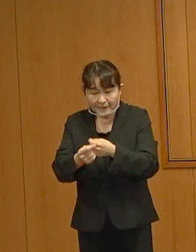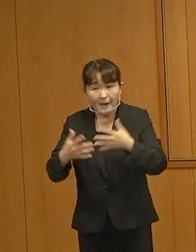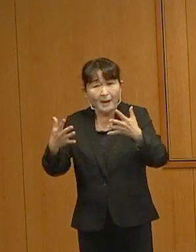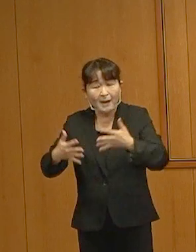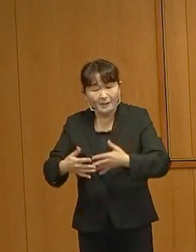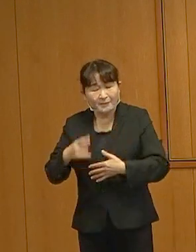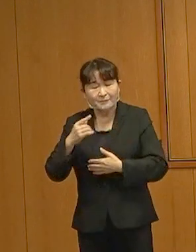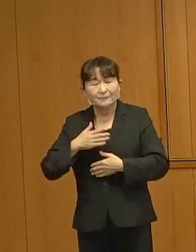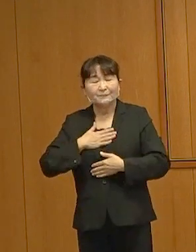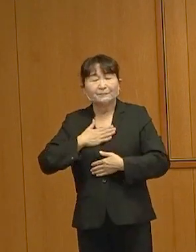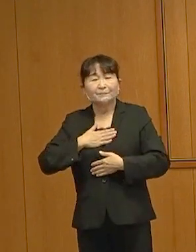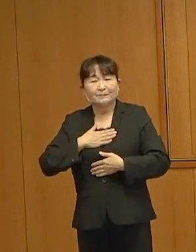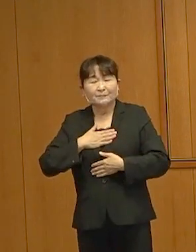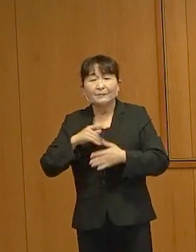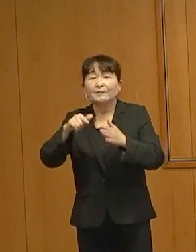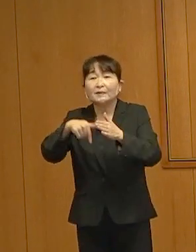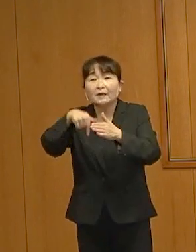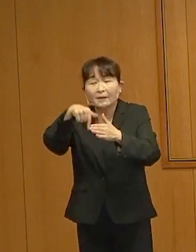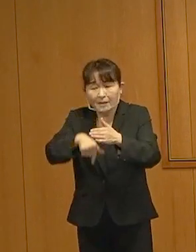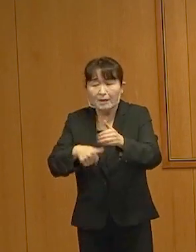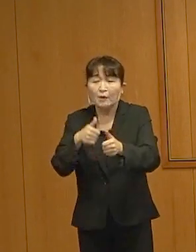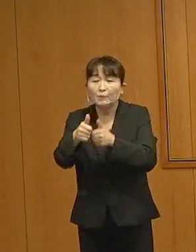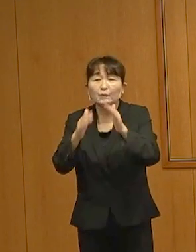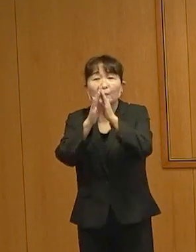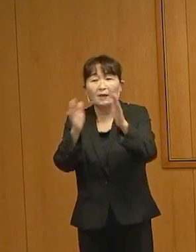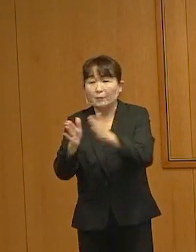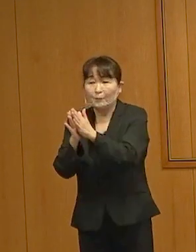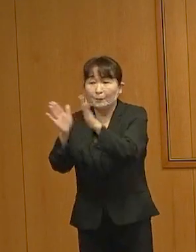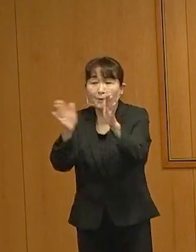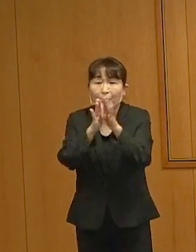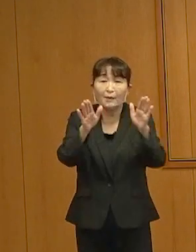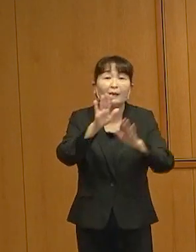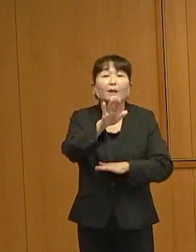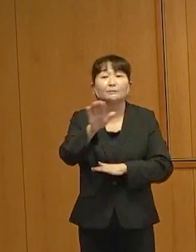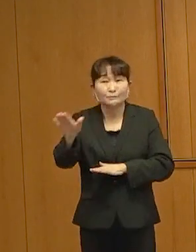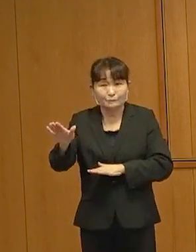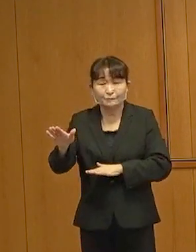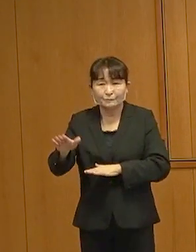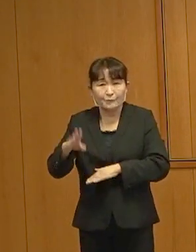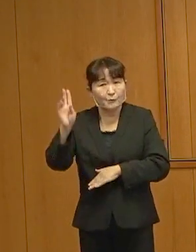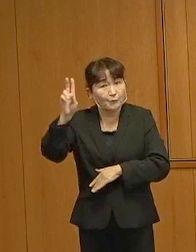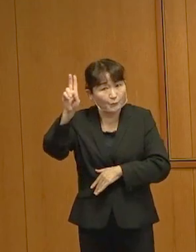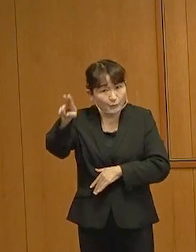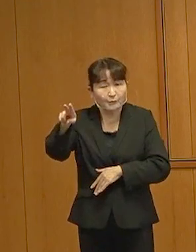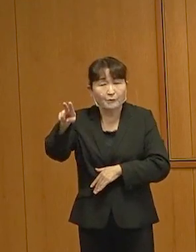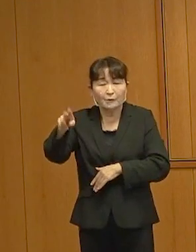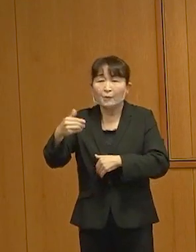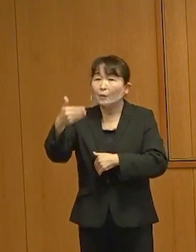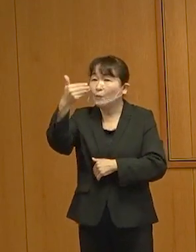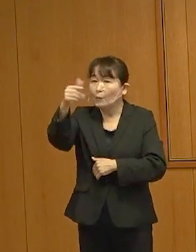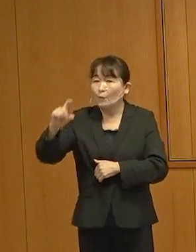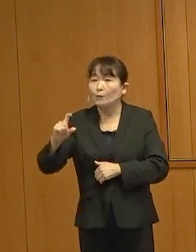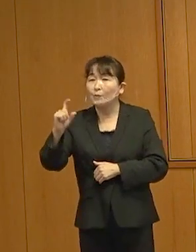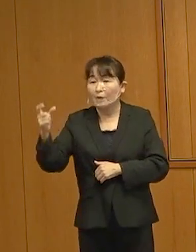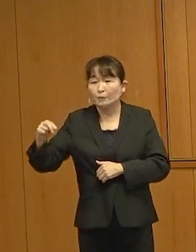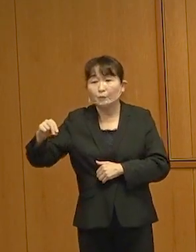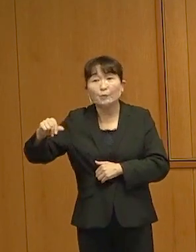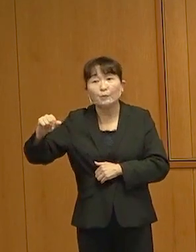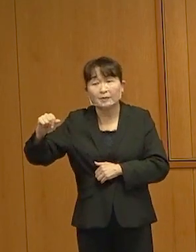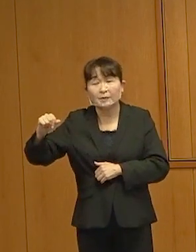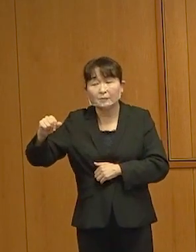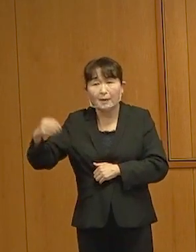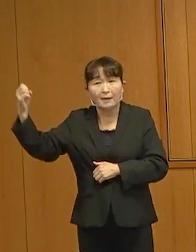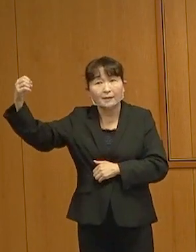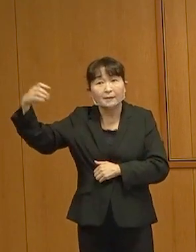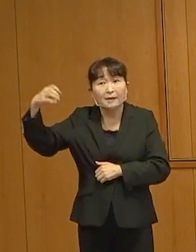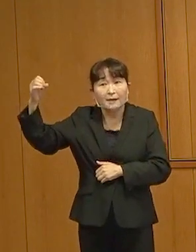じる中で運動会等も開催をされておりますが、また明後日の9日土曜日につきましては、日